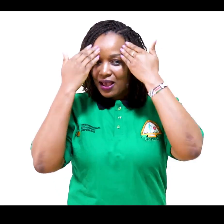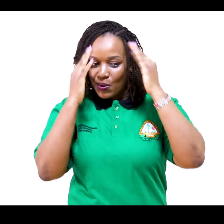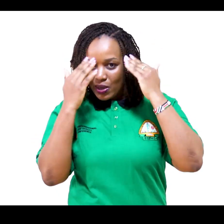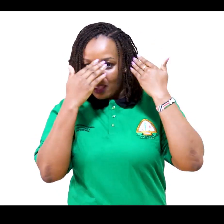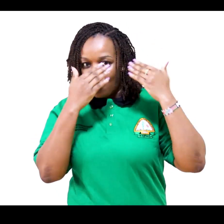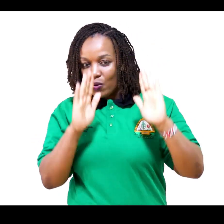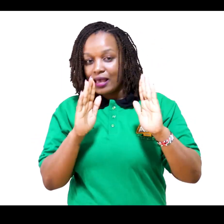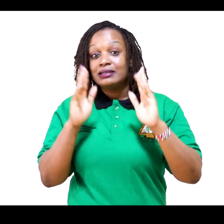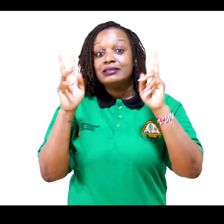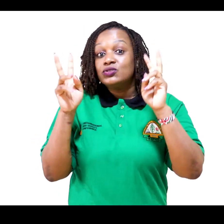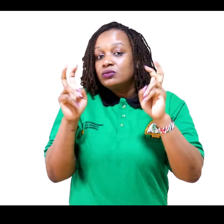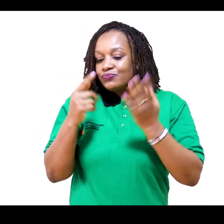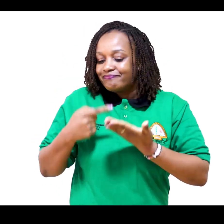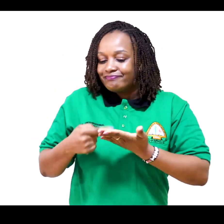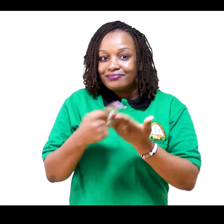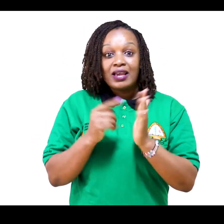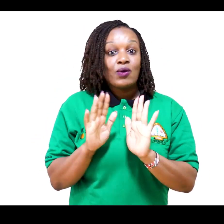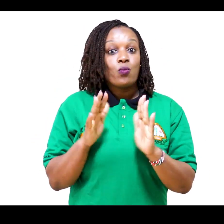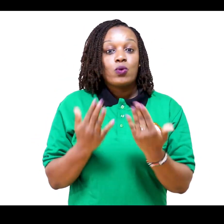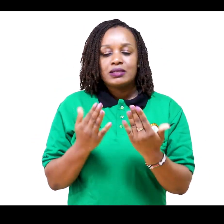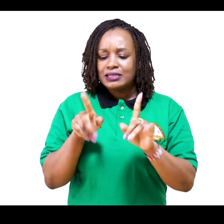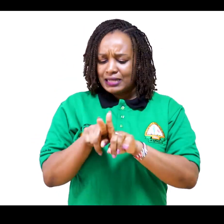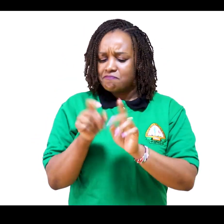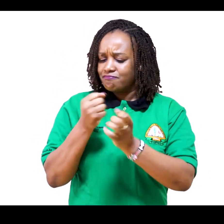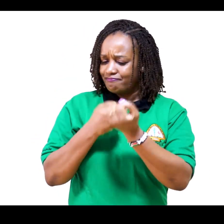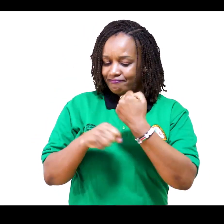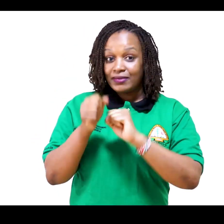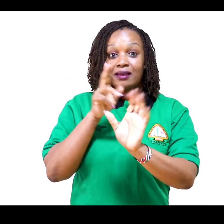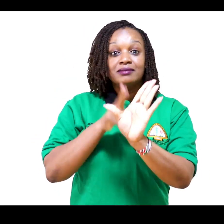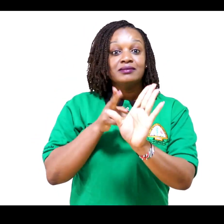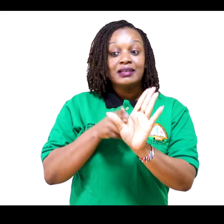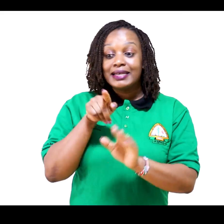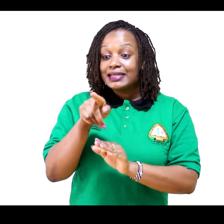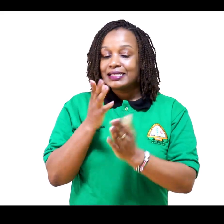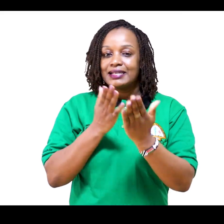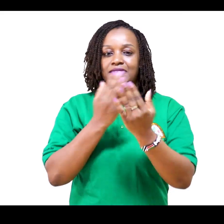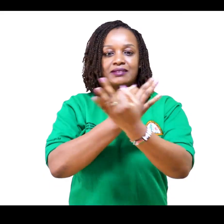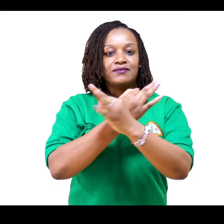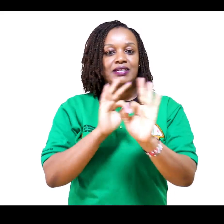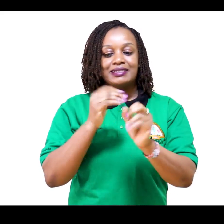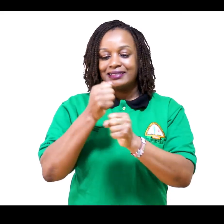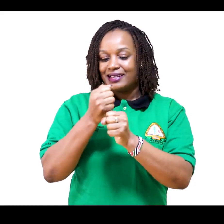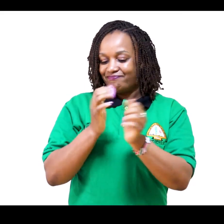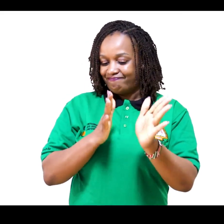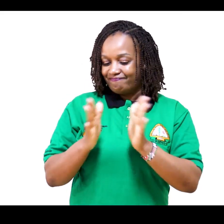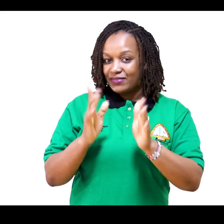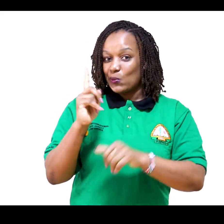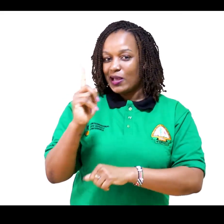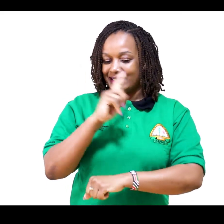anatakiwa kujifahamisha na masuala ya kazi ushiriki. Huduma hii haina malipo na inafanywa kwa siku 1.